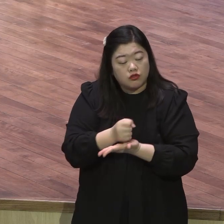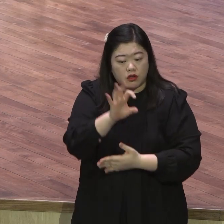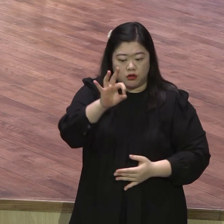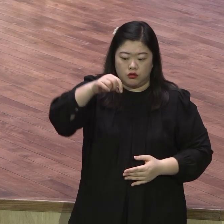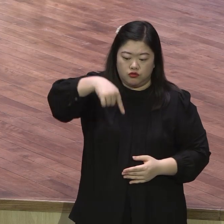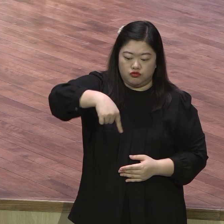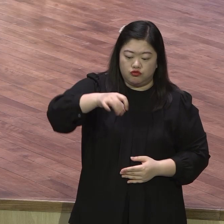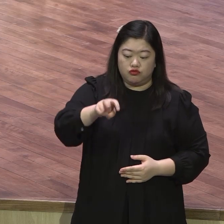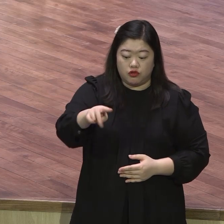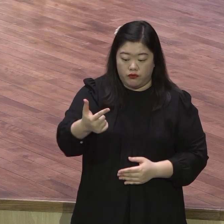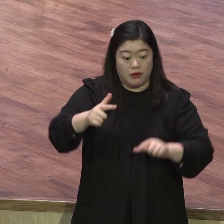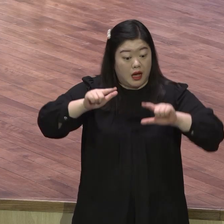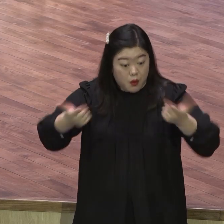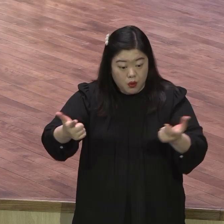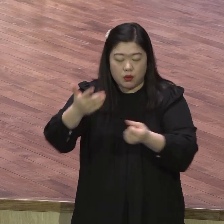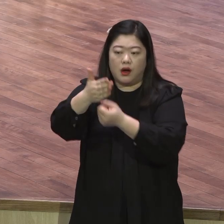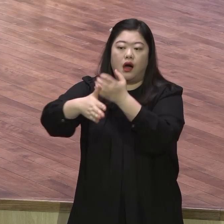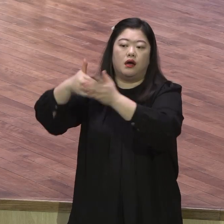하나님의 일이에요.